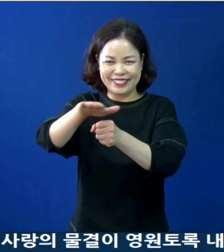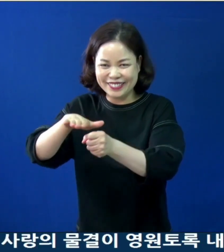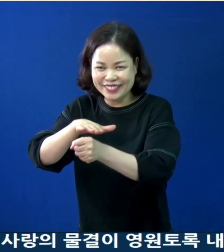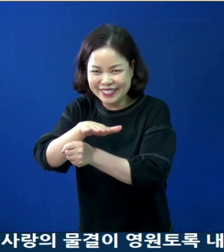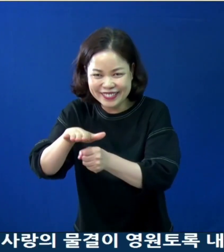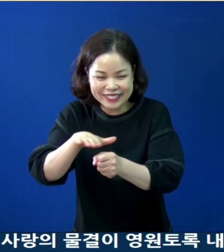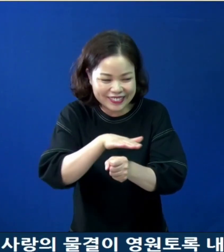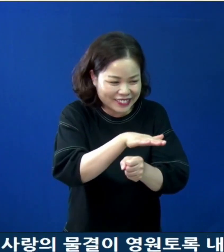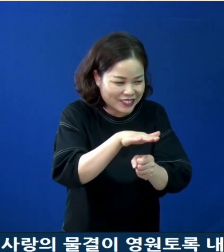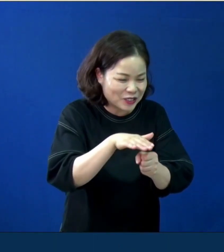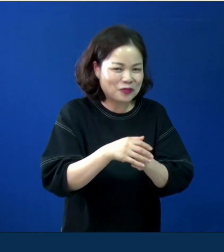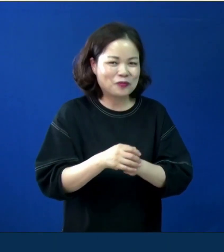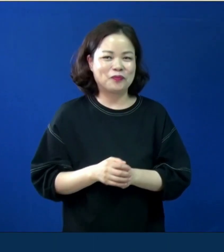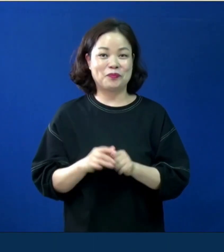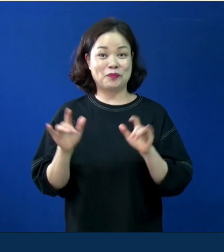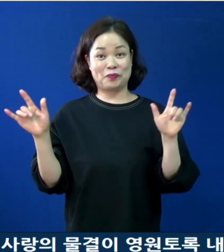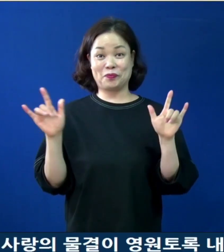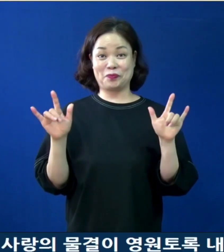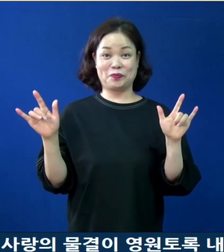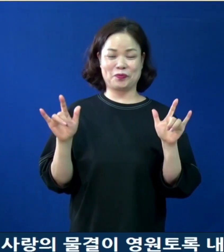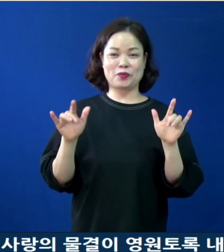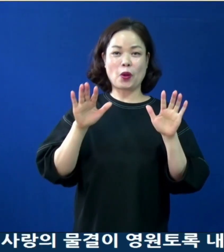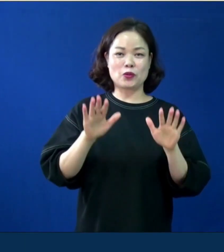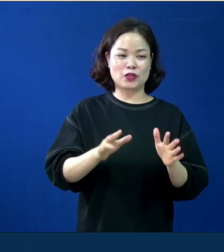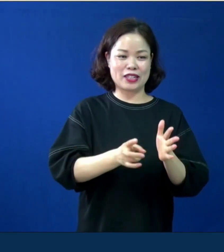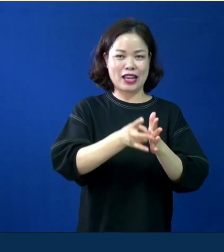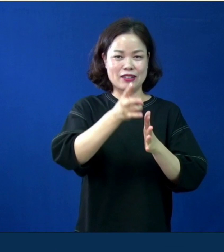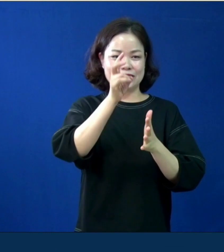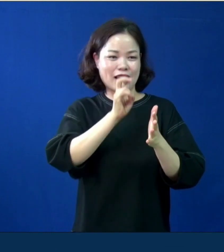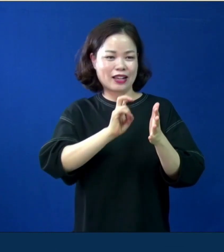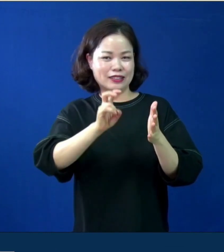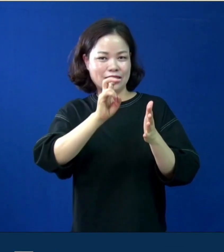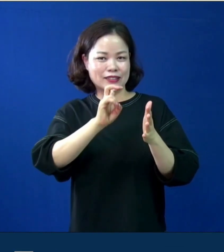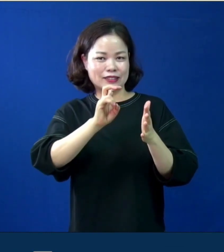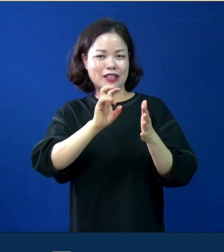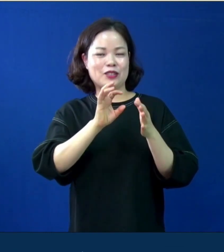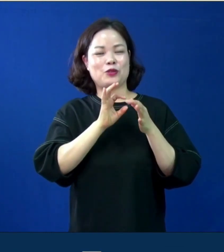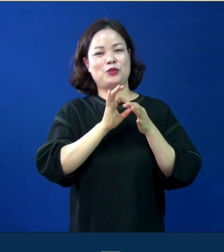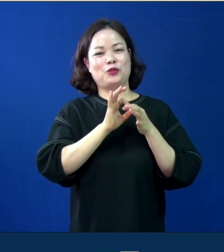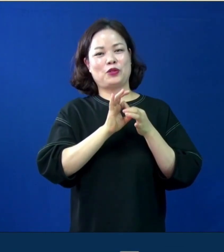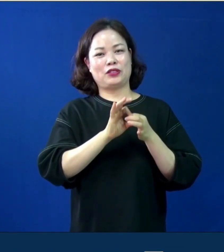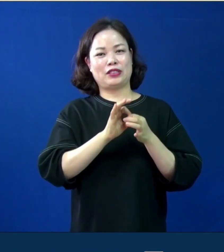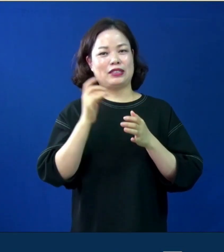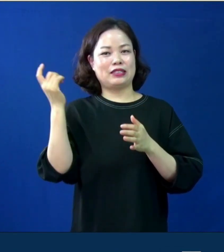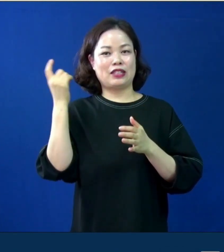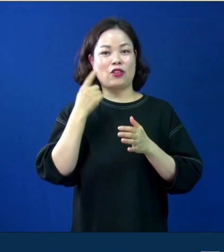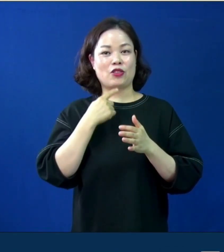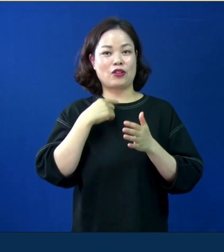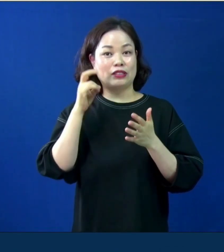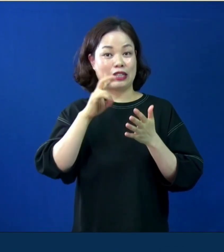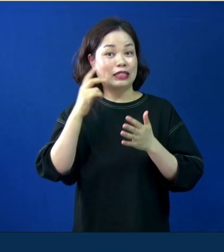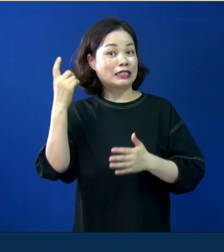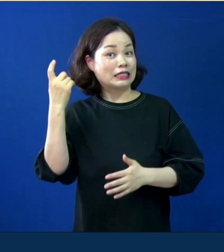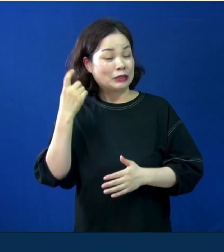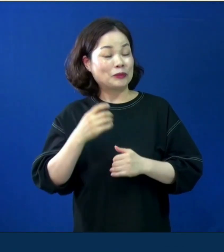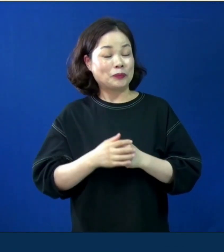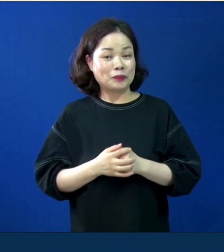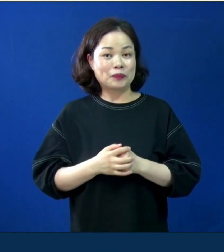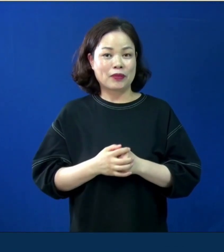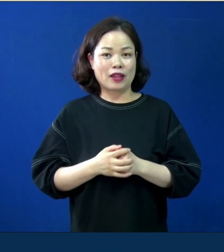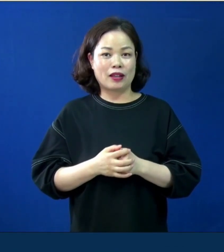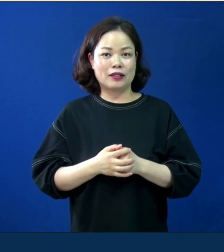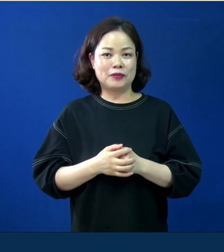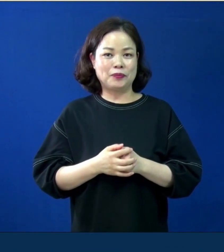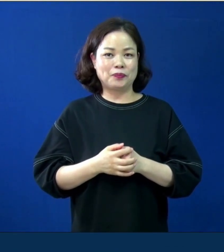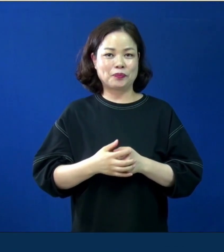사랑합니다. 오늘도 예루살렘 찬양대를 통해서 전에 들었던 찬양을 다시 들었는데